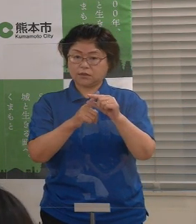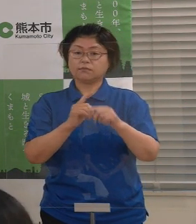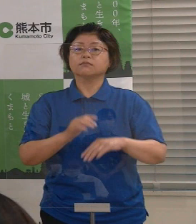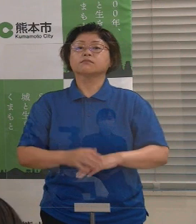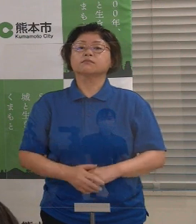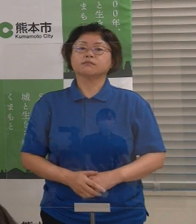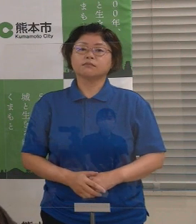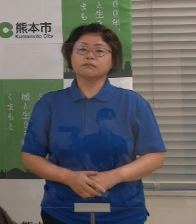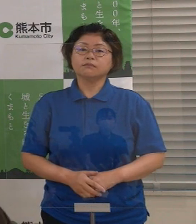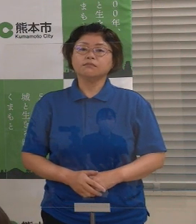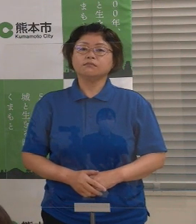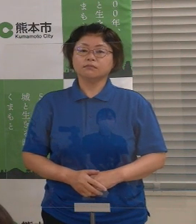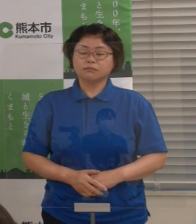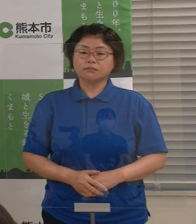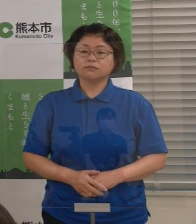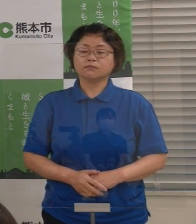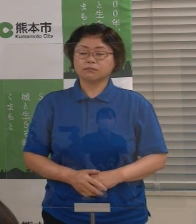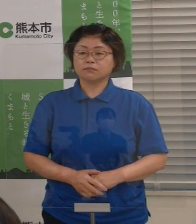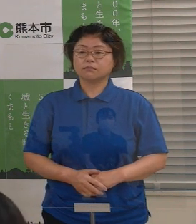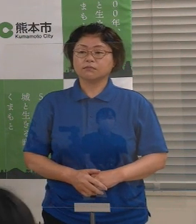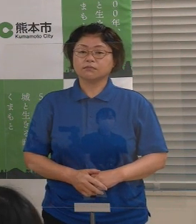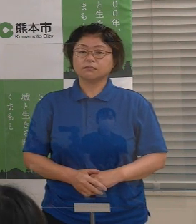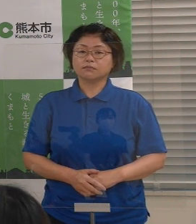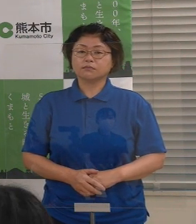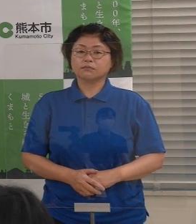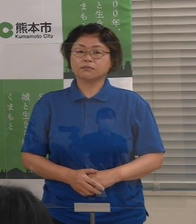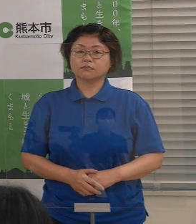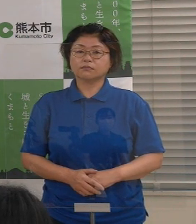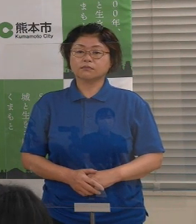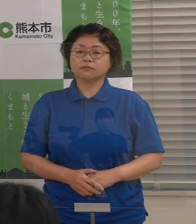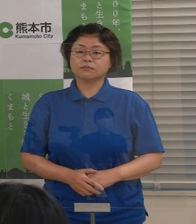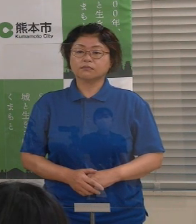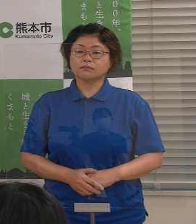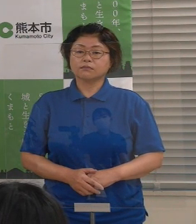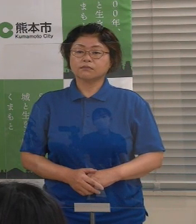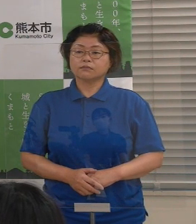ありがとうございます。他社さん、お願いします。はい、